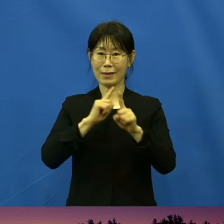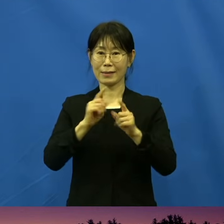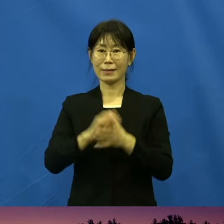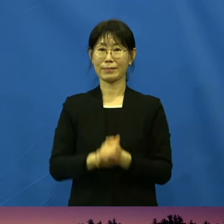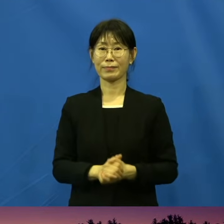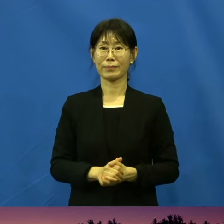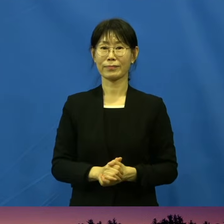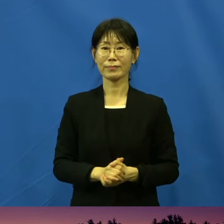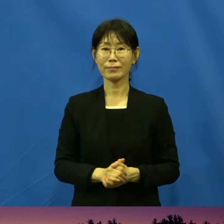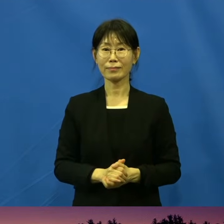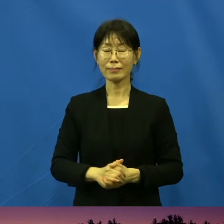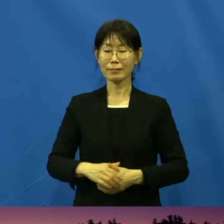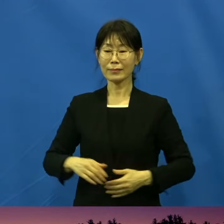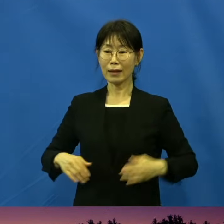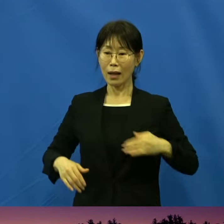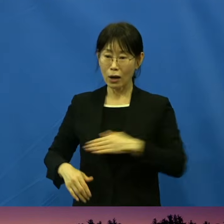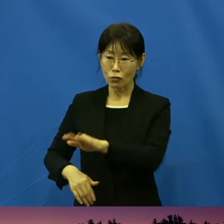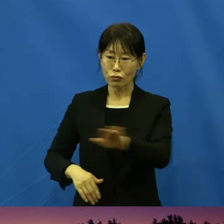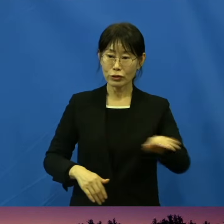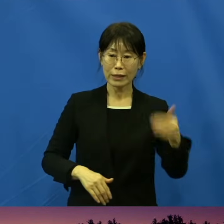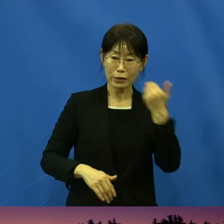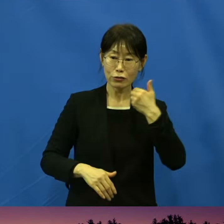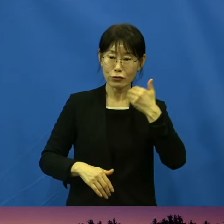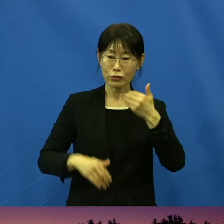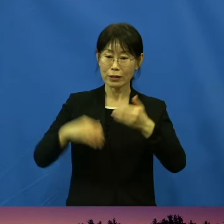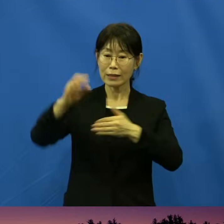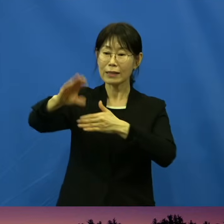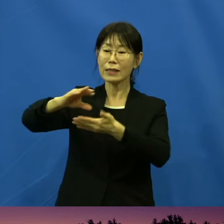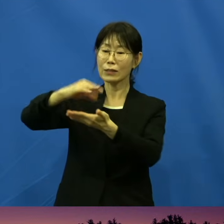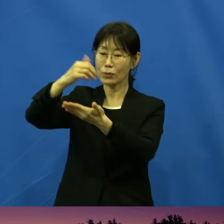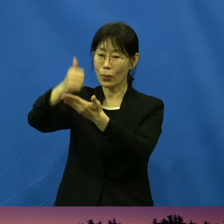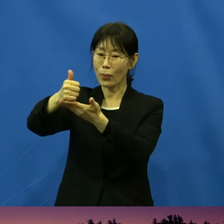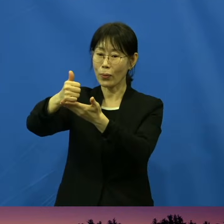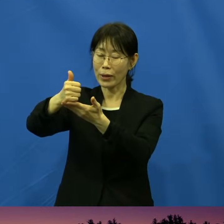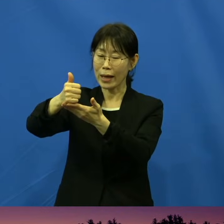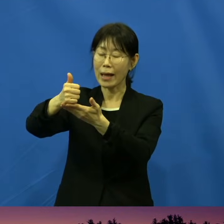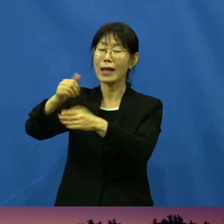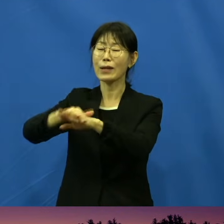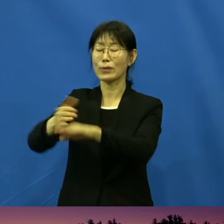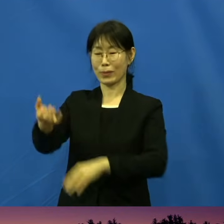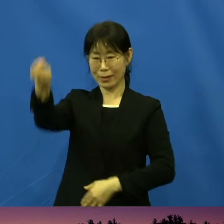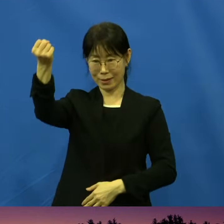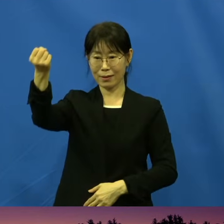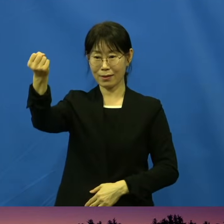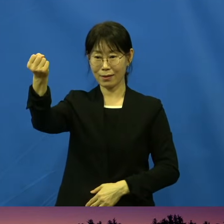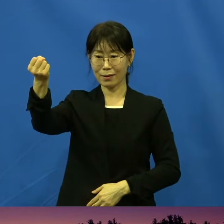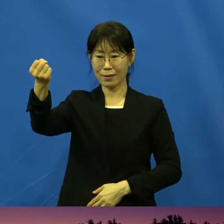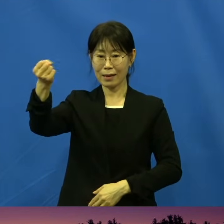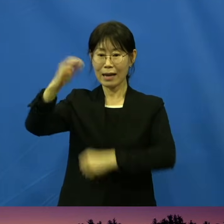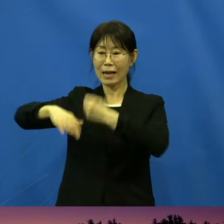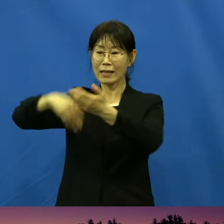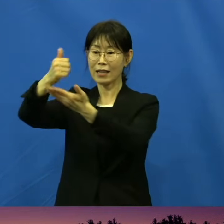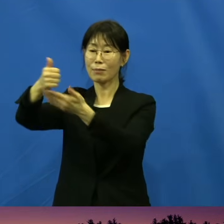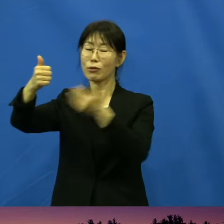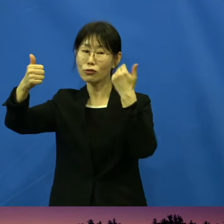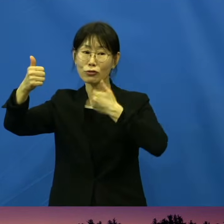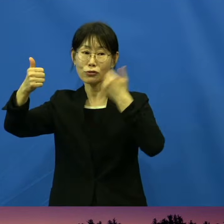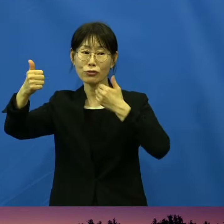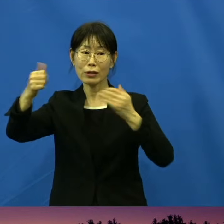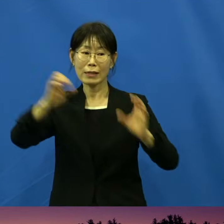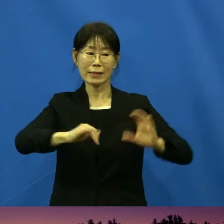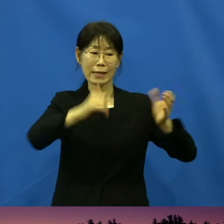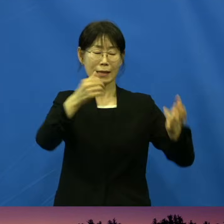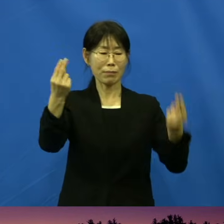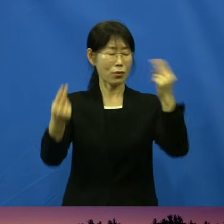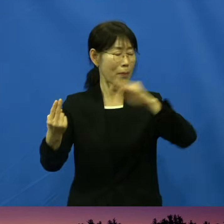우리는 그리스도에게 속했습니다. 우리 안에서 행하시는 이는 하나님이시죠. 그분은 누구예요? 세상보다 크신 분이에요. 악한 권세들보다 더